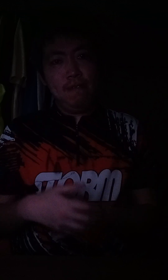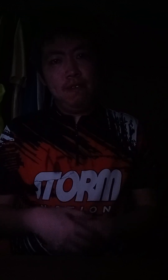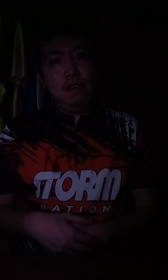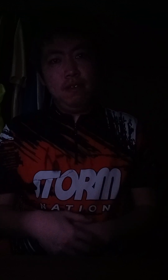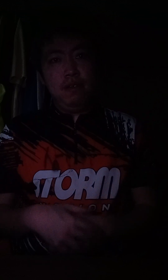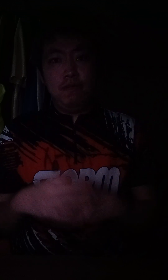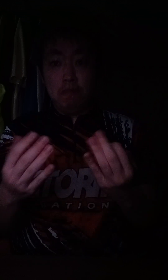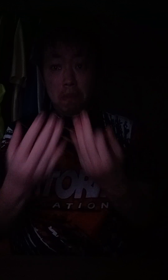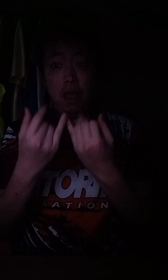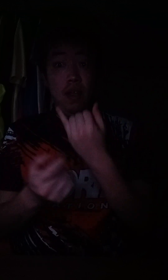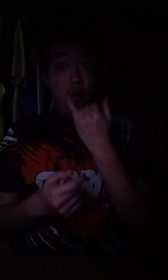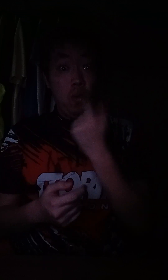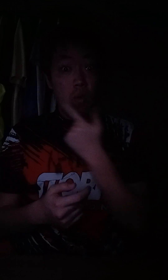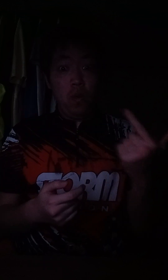매일 오고 계세요?